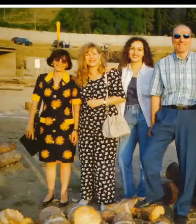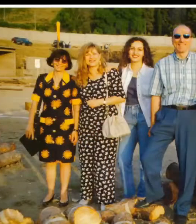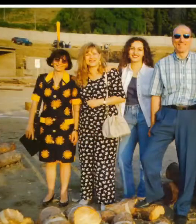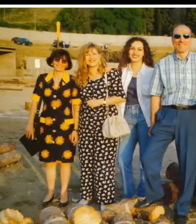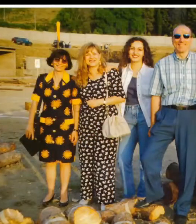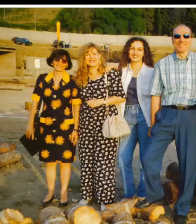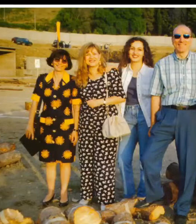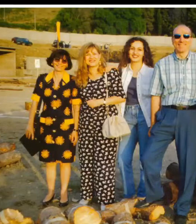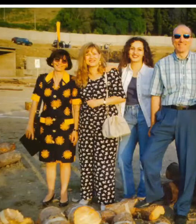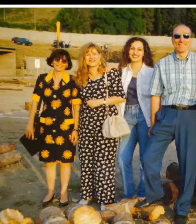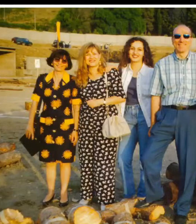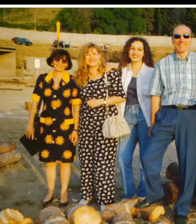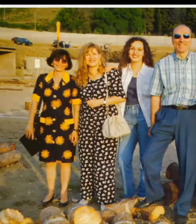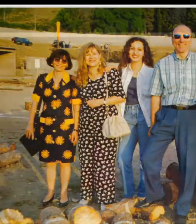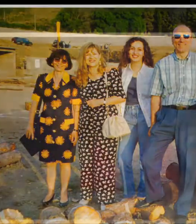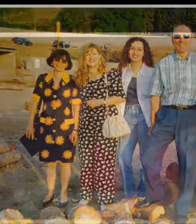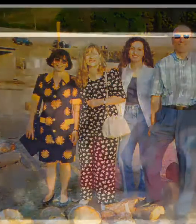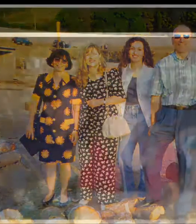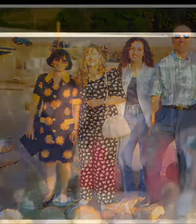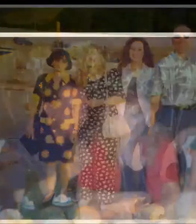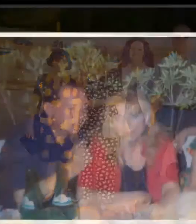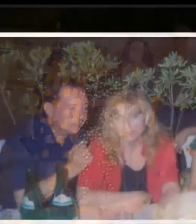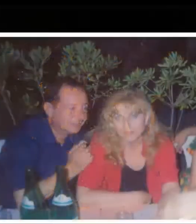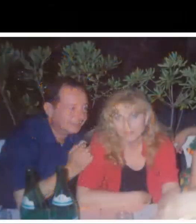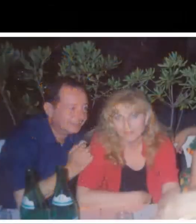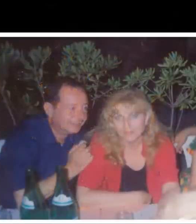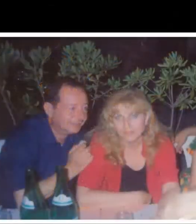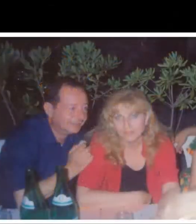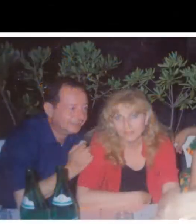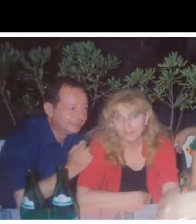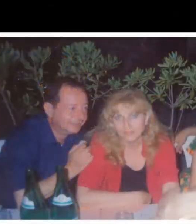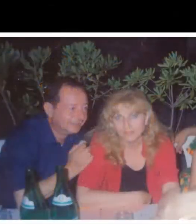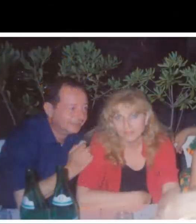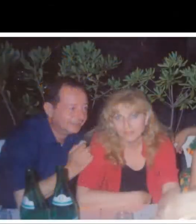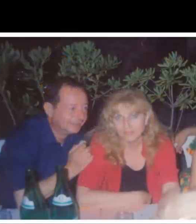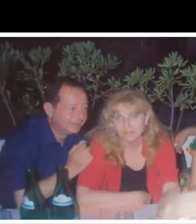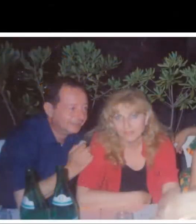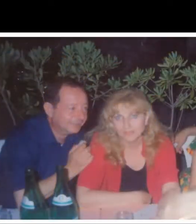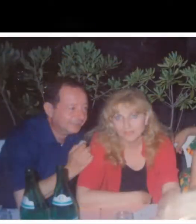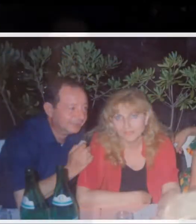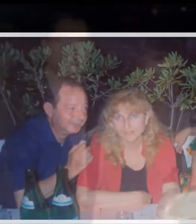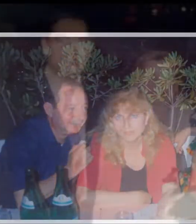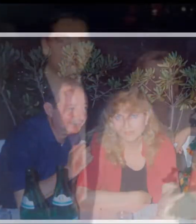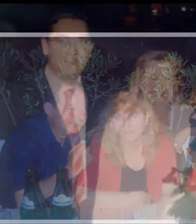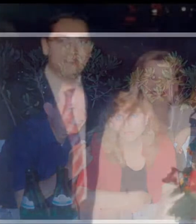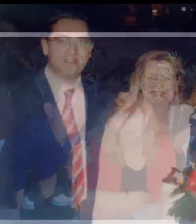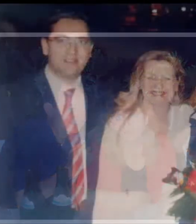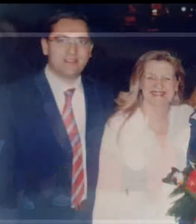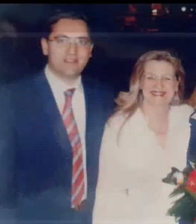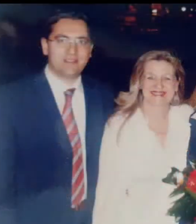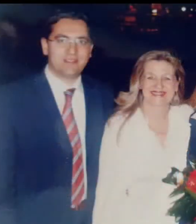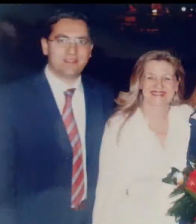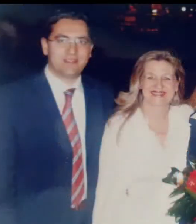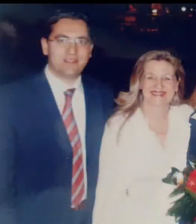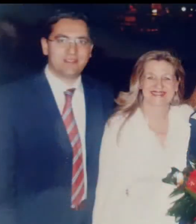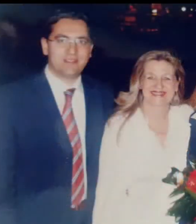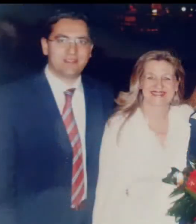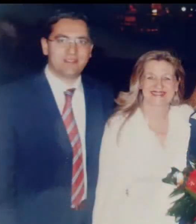me e te chi dormiva nella morte già